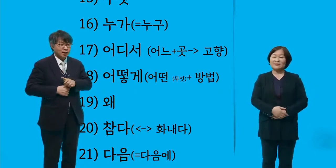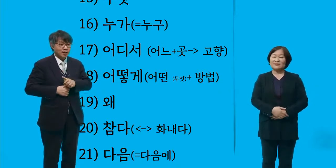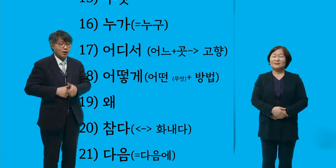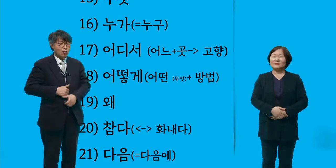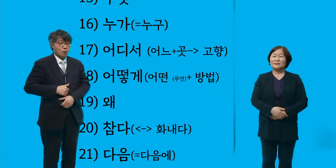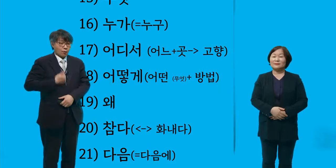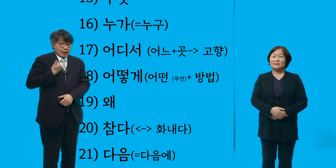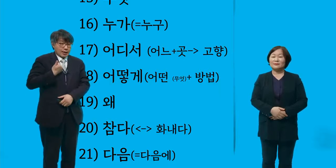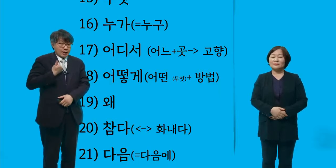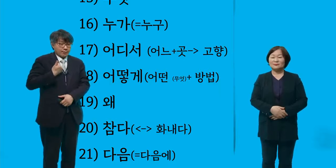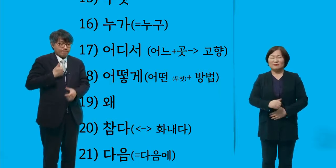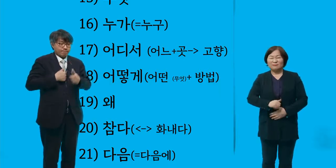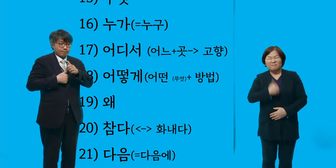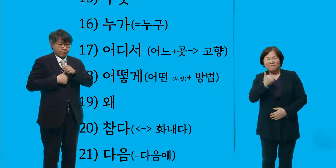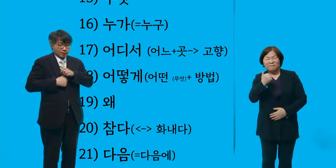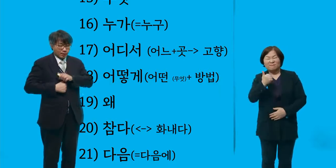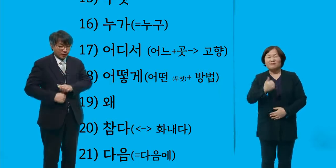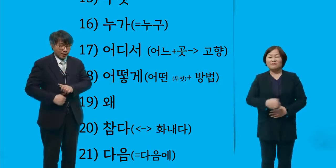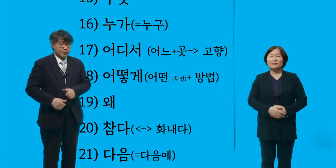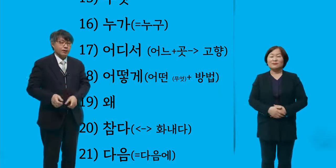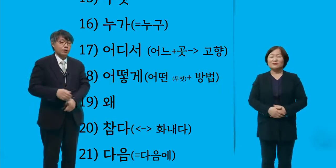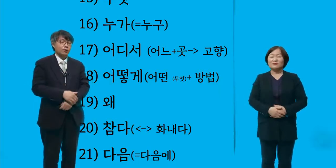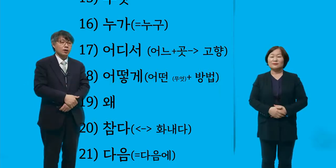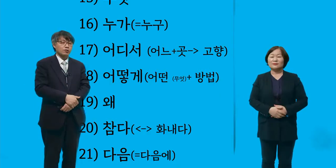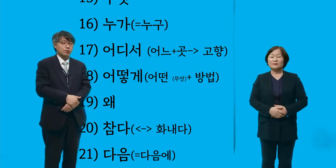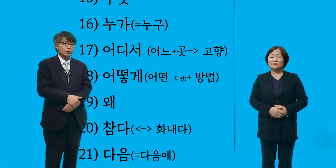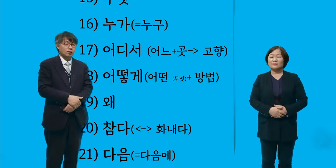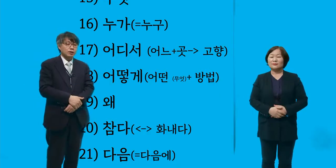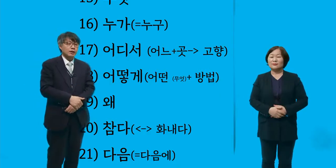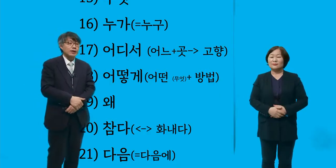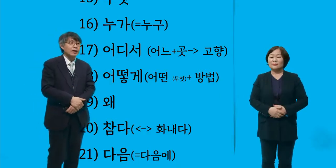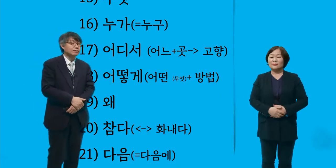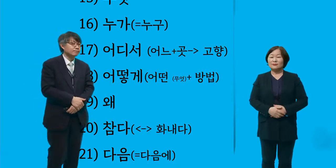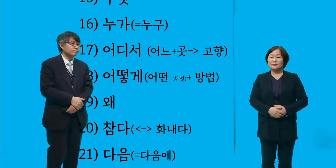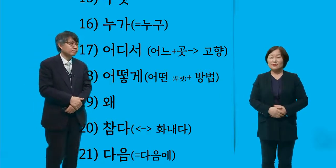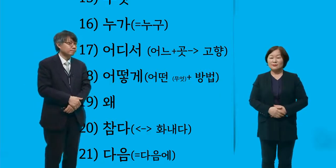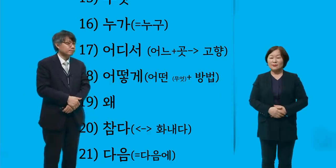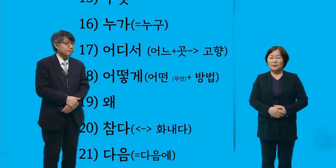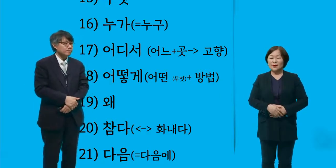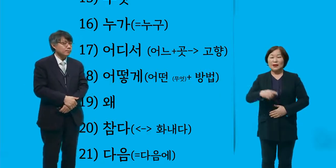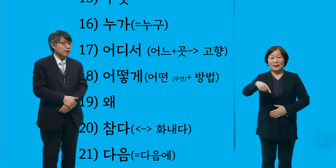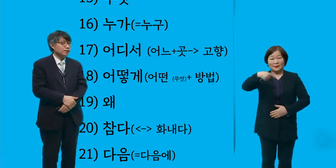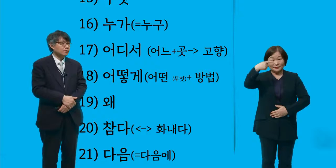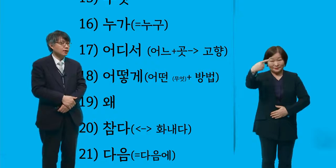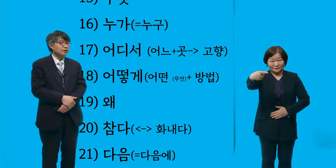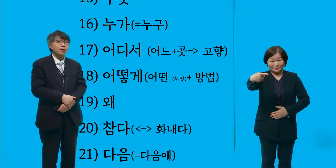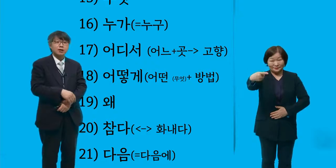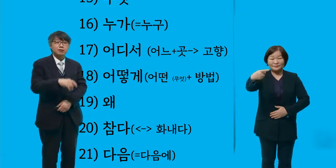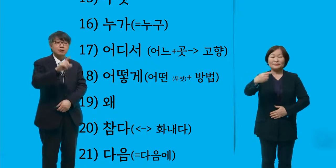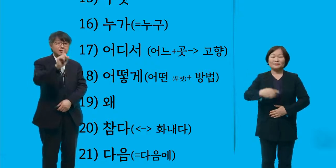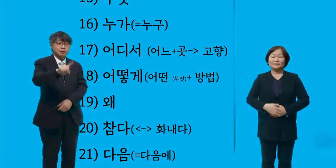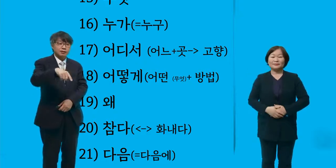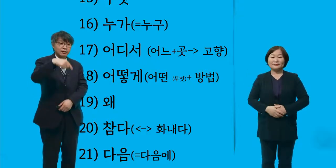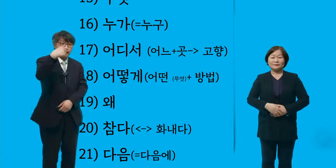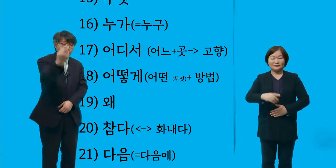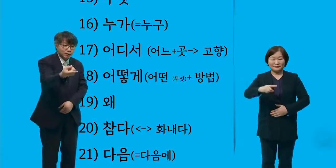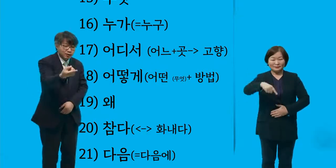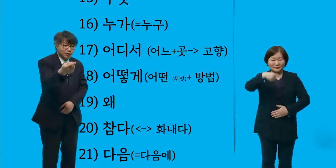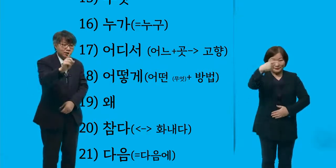참다, 화내다, 참다. 네, 이렇게 해주시면 되고요. 다음. 이제 다음 단어는 다음 이렇게 넘기는